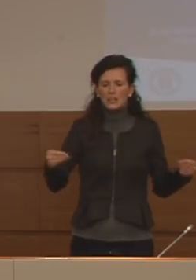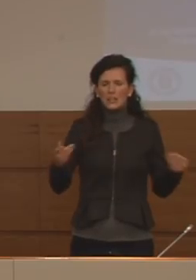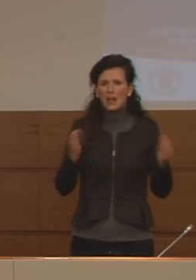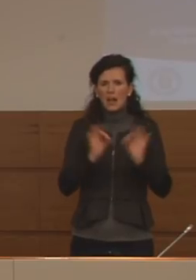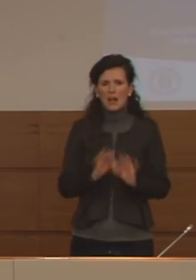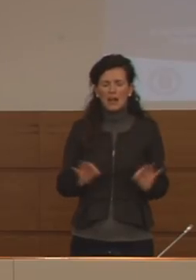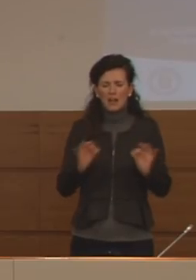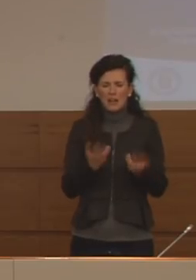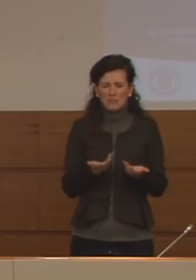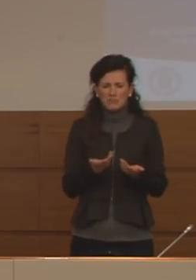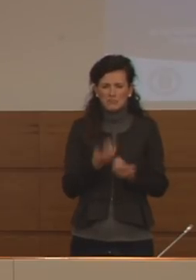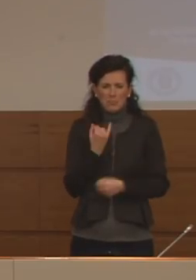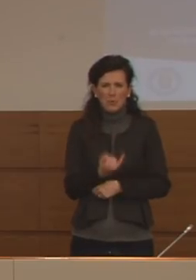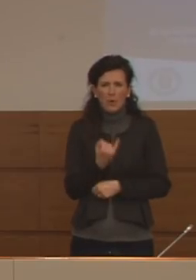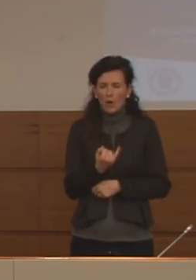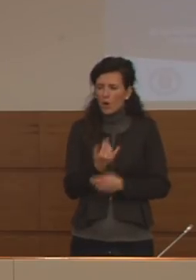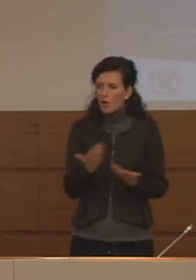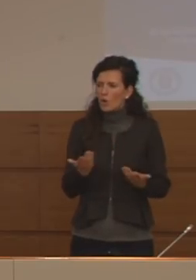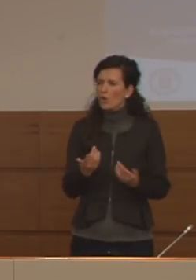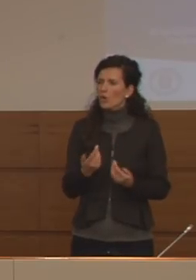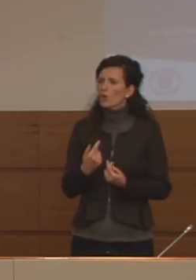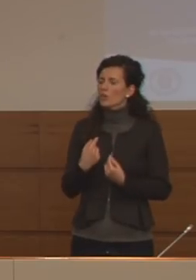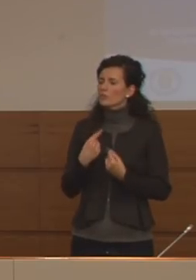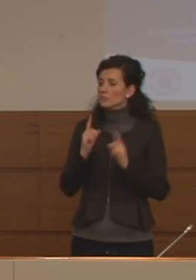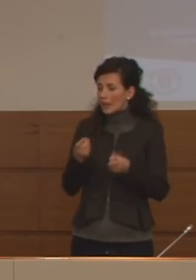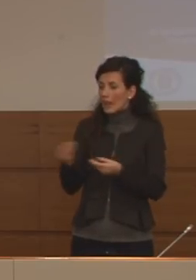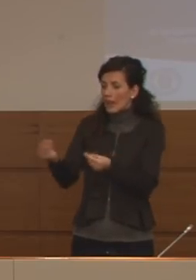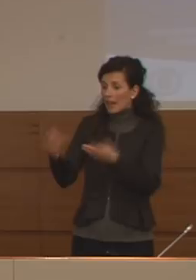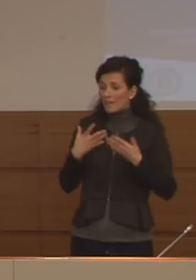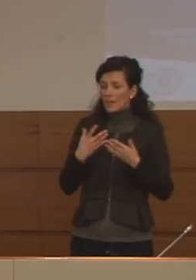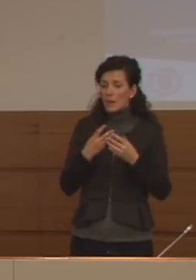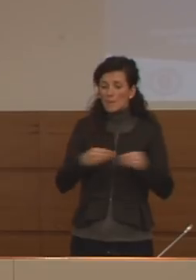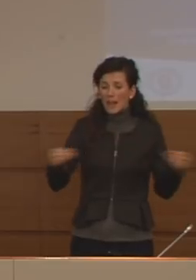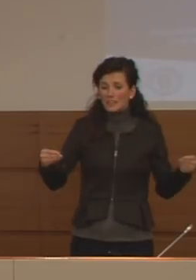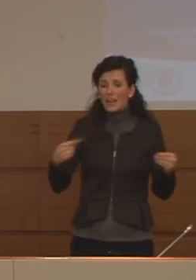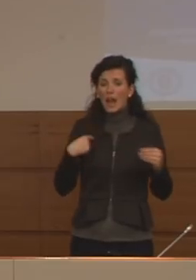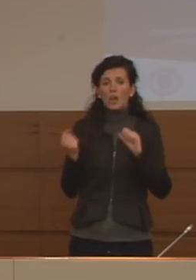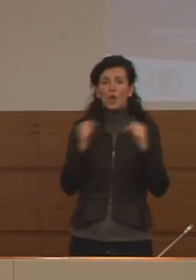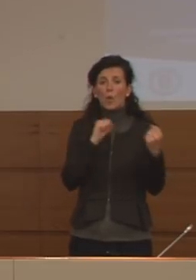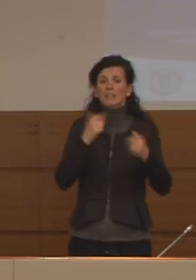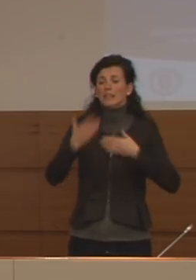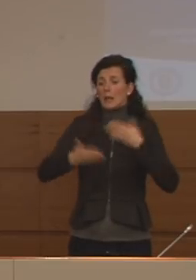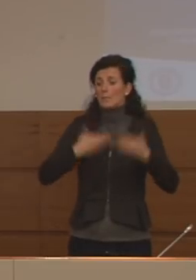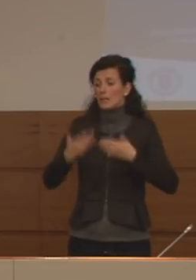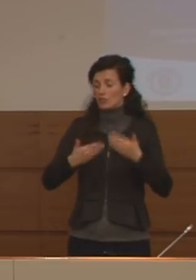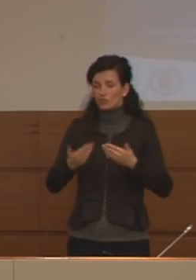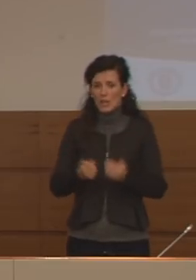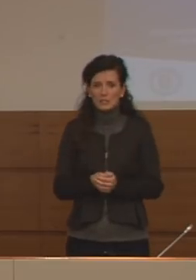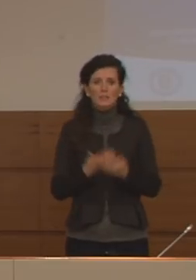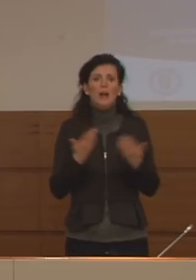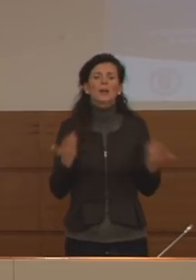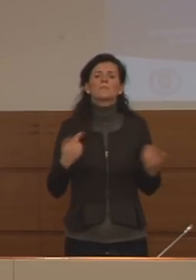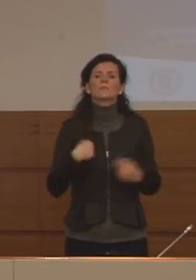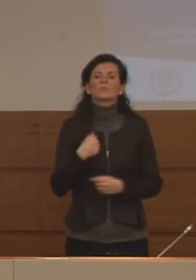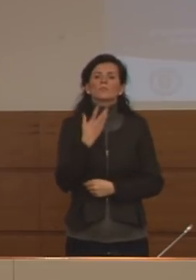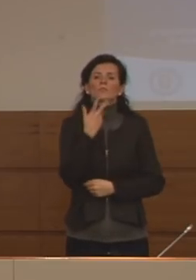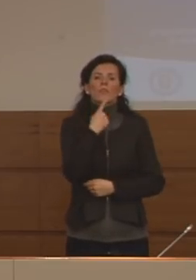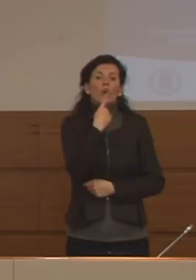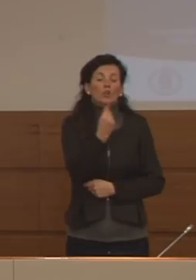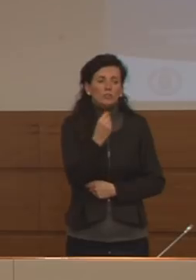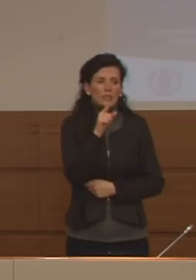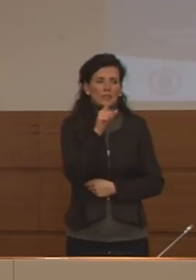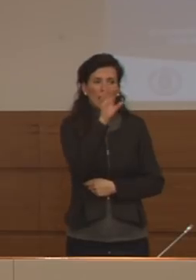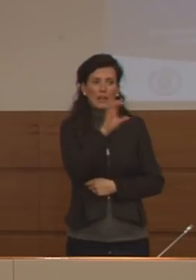risorse per combattere questa emergenza grazie ma io voglio innanzitutto dire che con regione lombardia